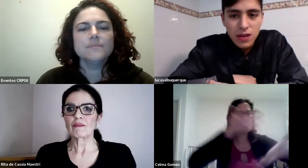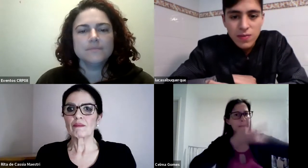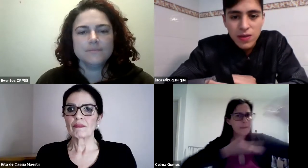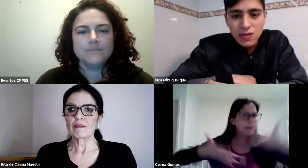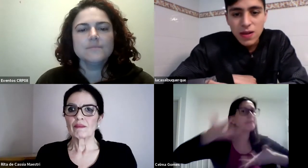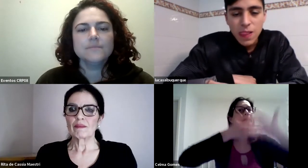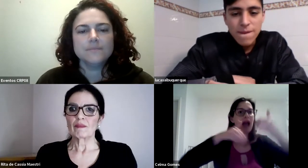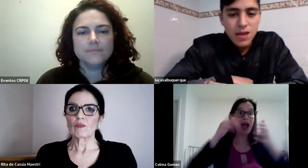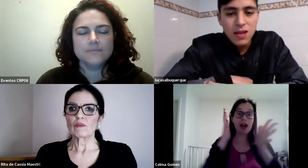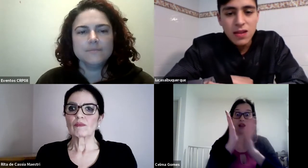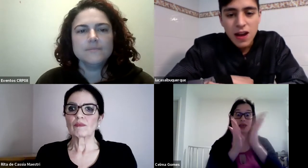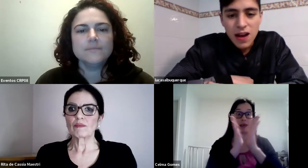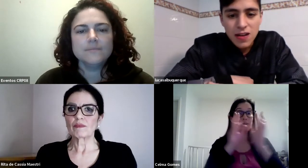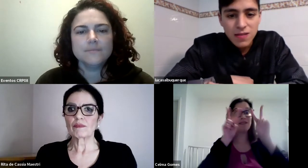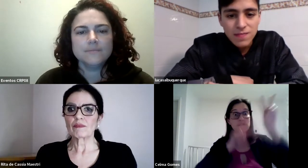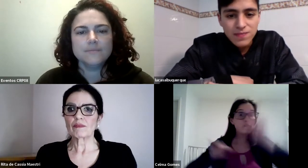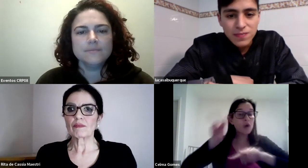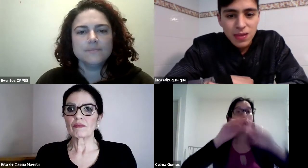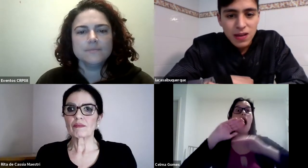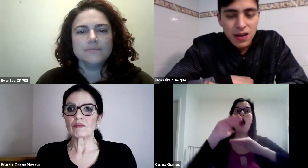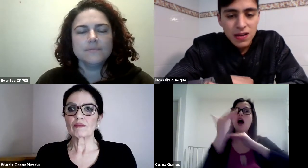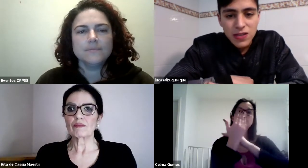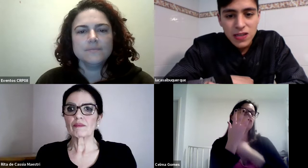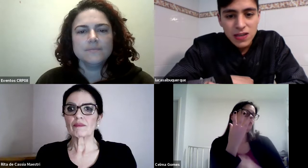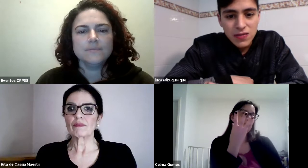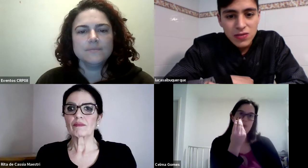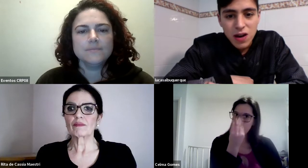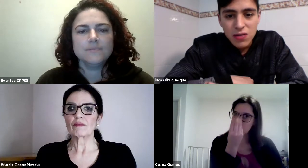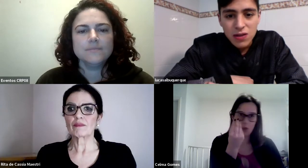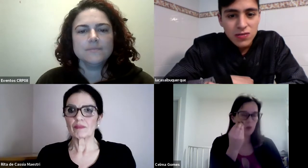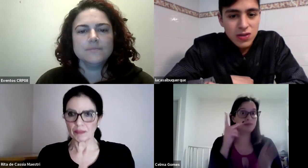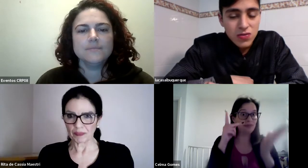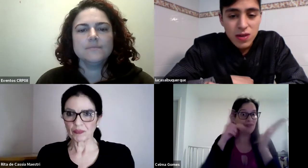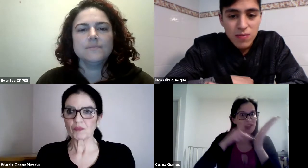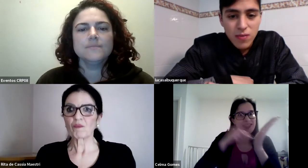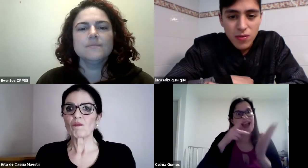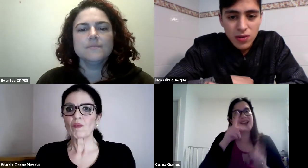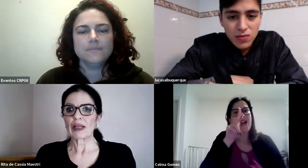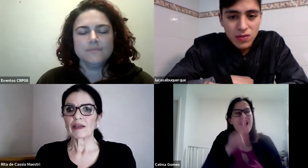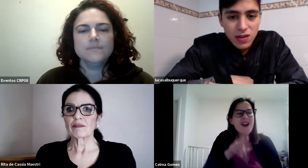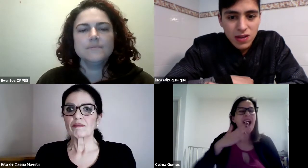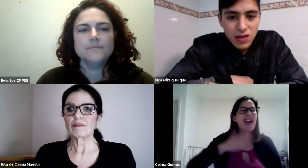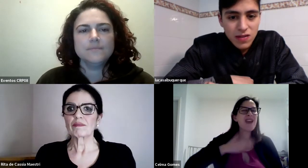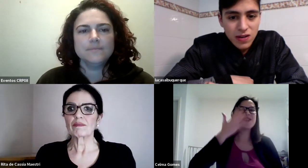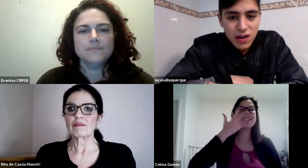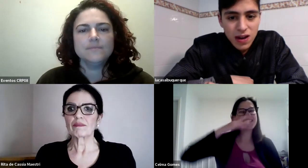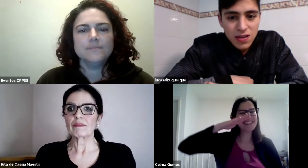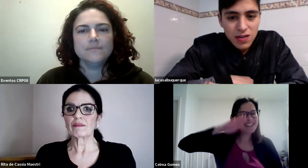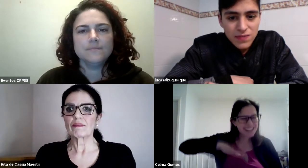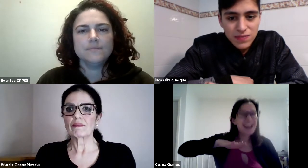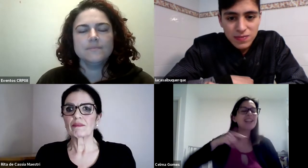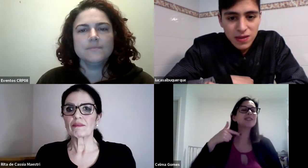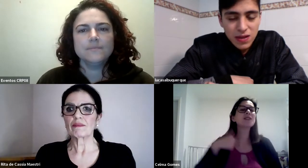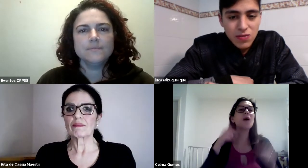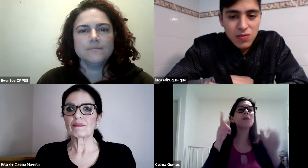de Libras que interagem, a língua de sinais visual que nos ajuda muito. Na